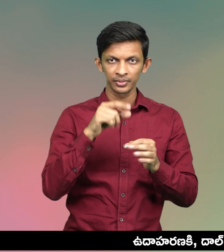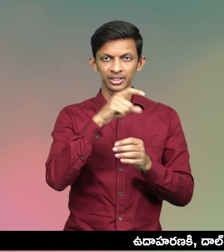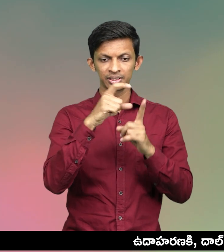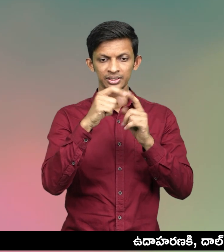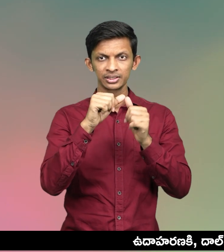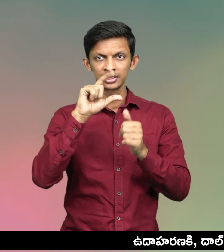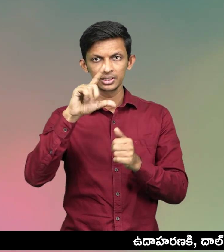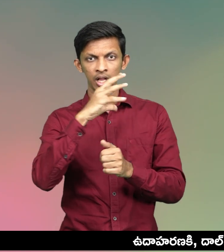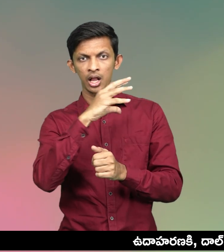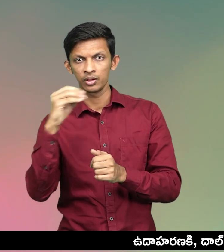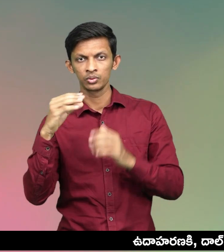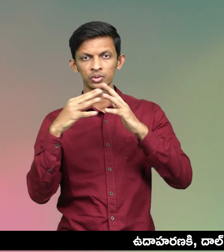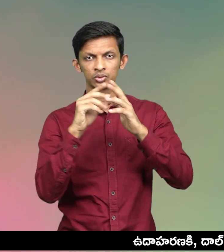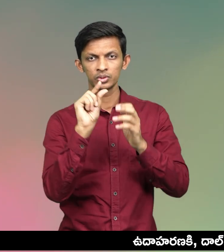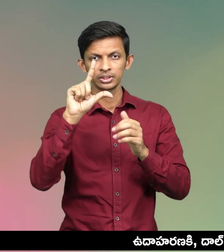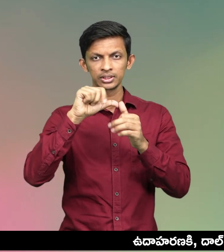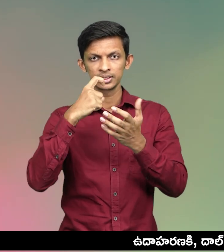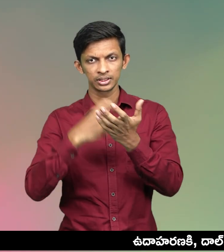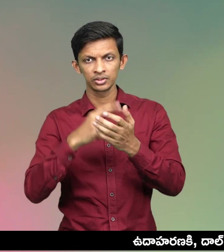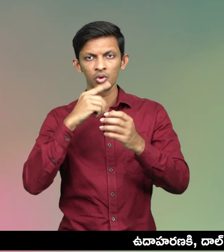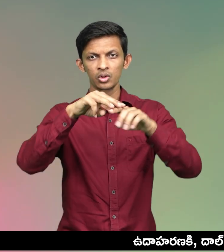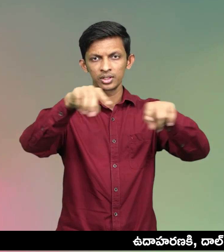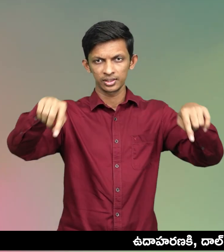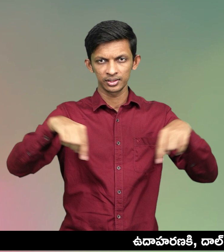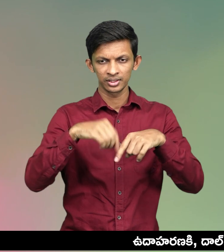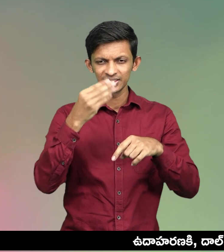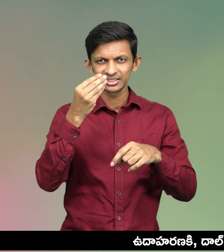ఉదాహరణకి దాల్ మరియు ఉలర్ సరస్సు